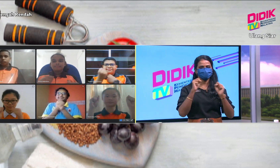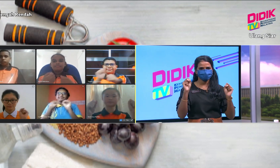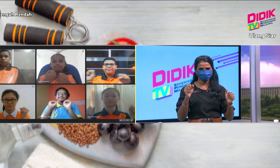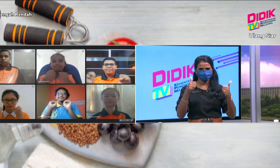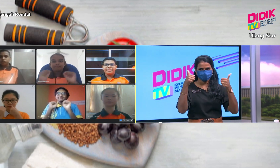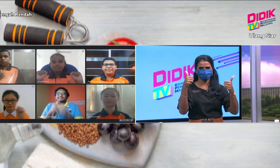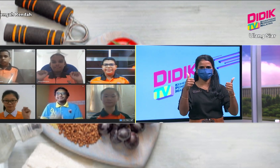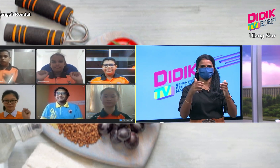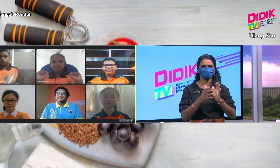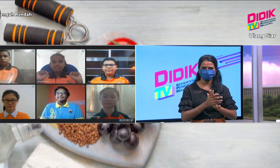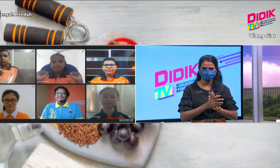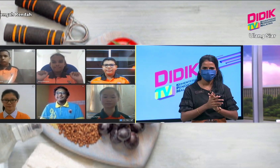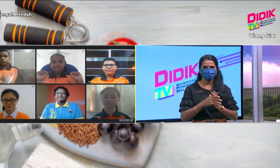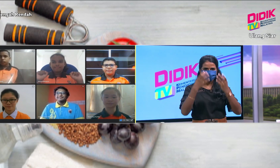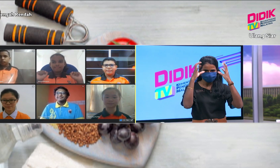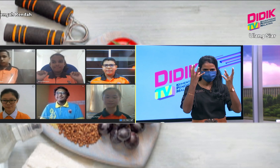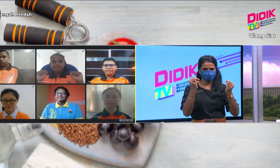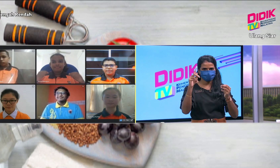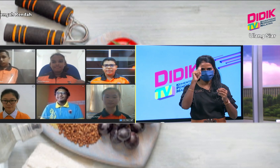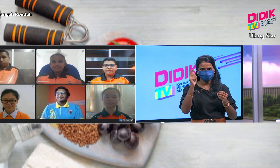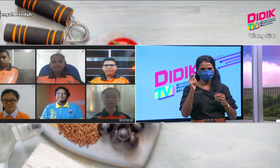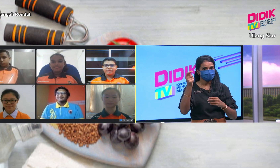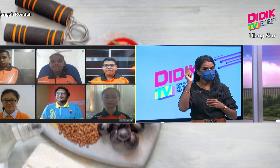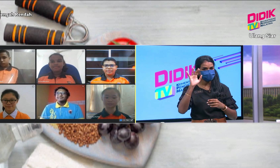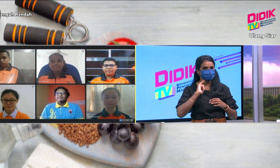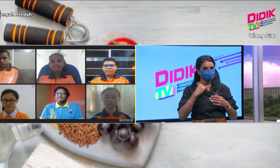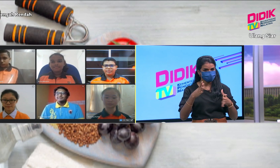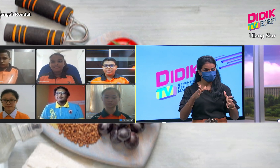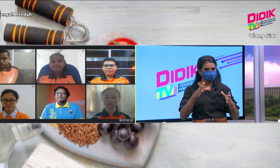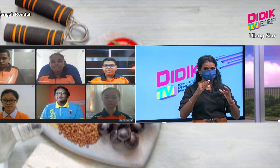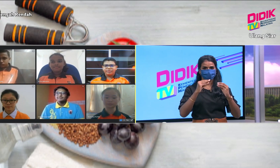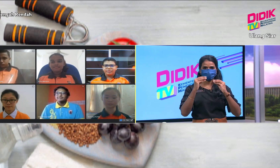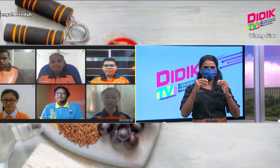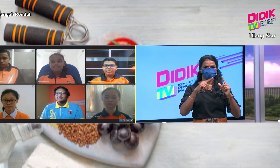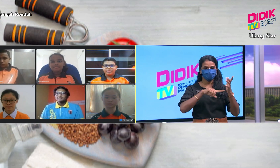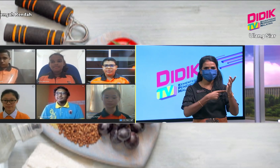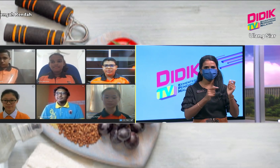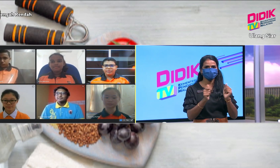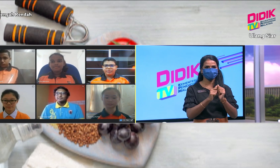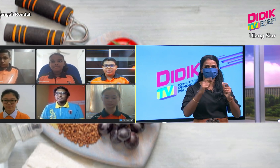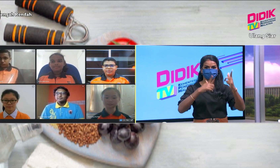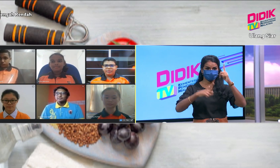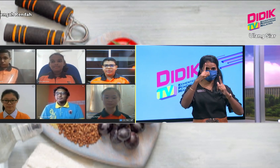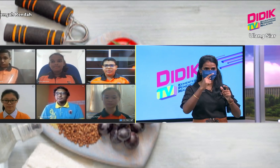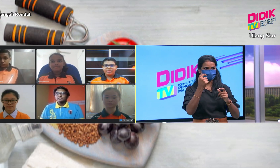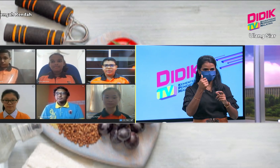Sedia, bagus. Okey, cikgu mahu tanya, tadi saya sudah mulakan dengan lakonan sedikit,